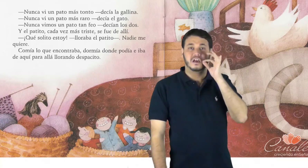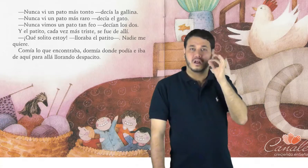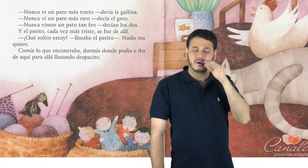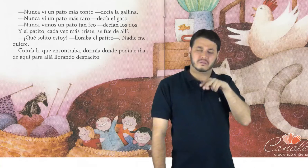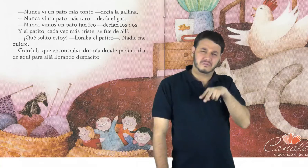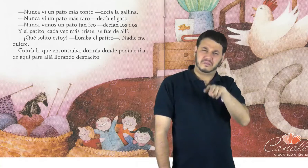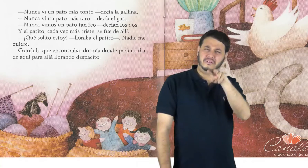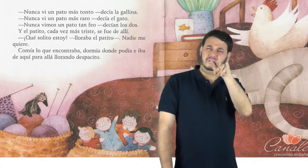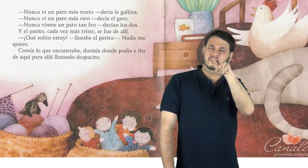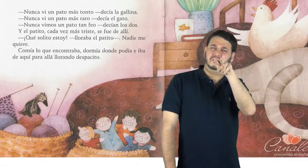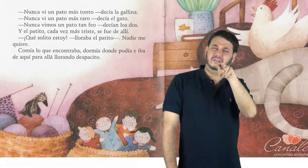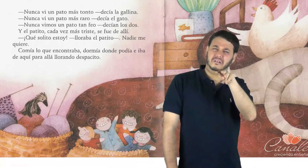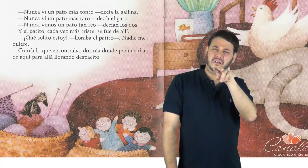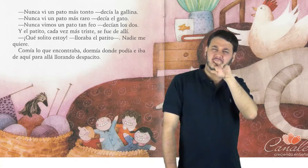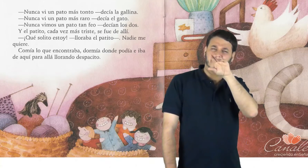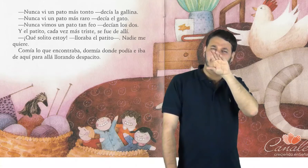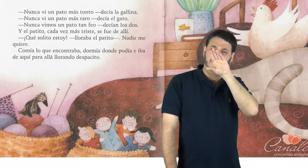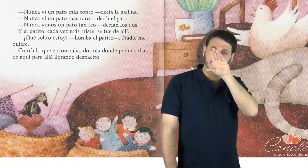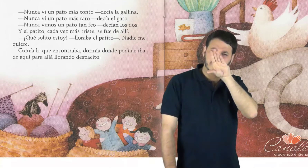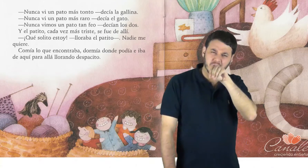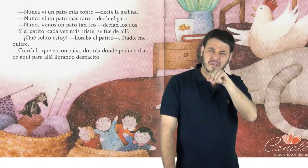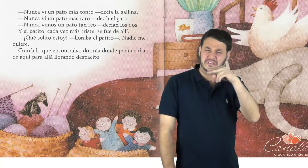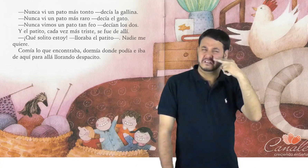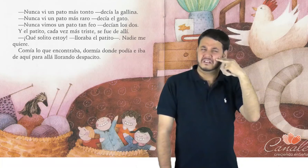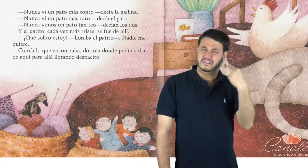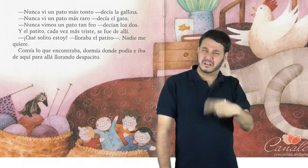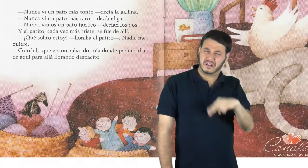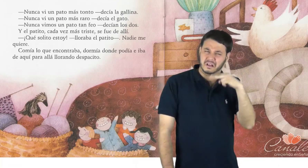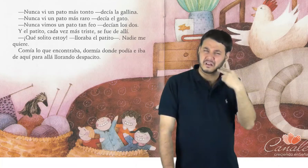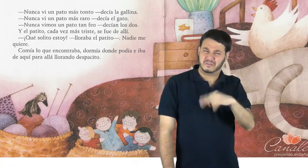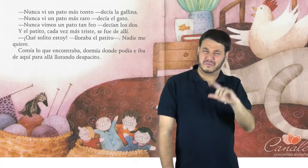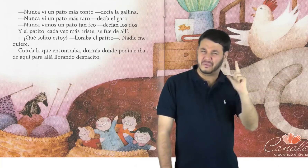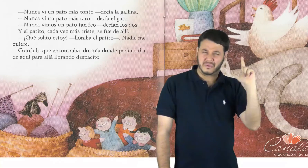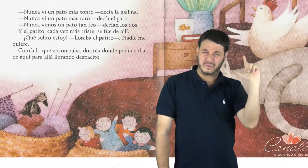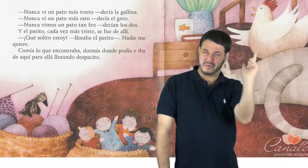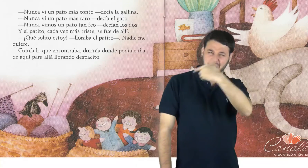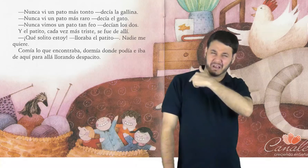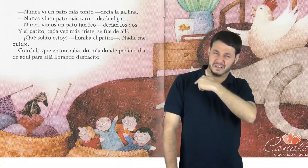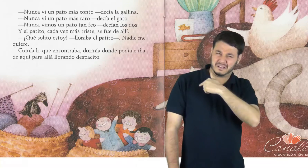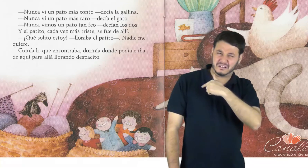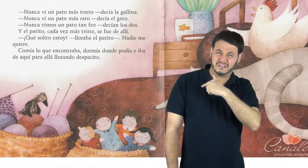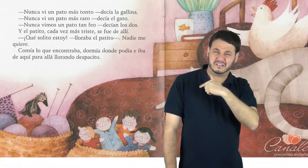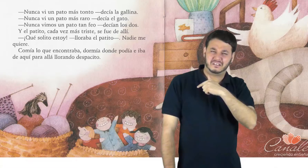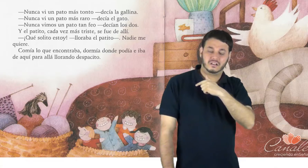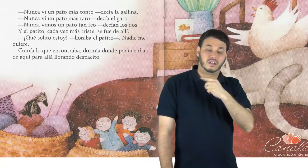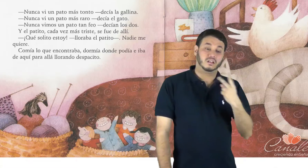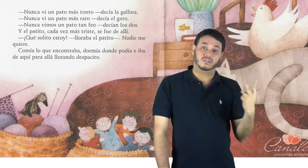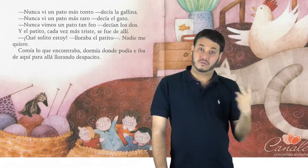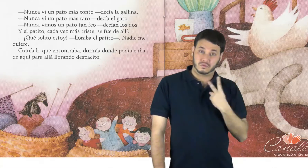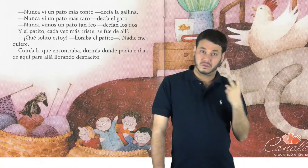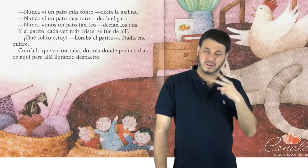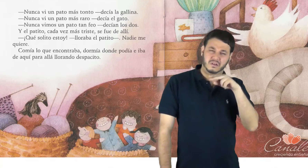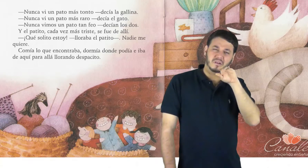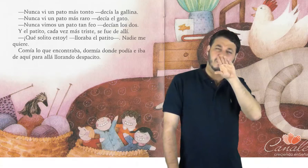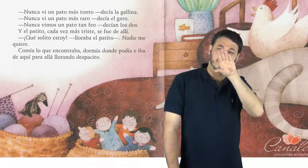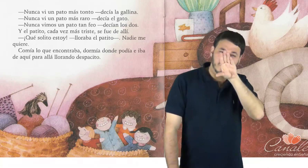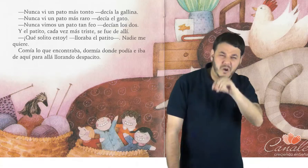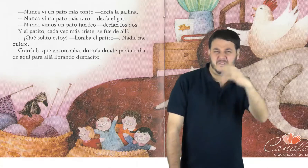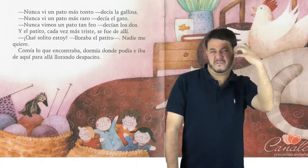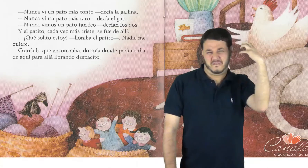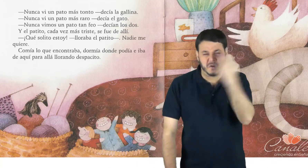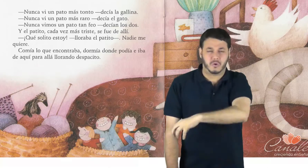vimos un pato tan feo decían los dos y el patito cada vez más triste se fue de allí